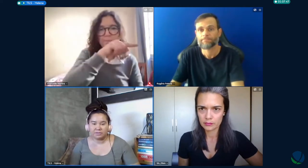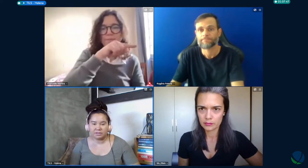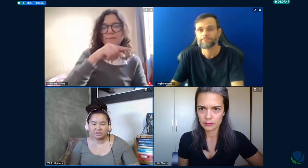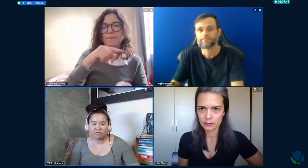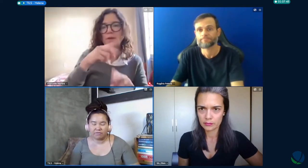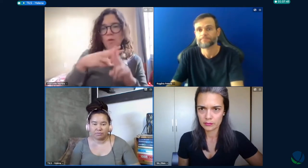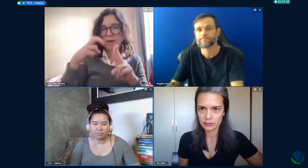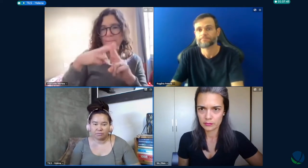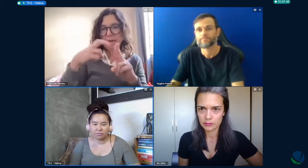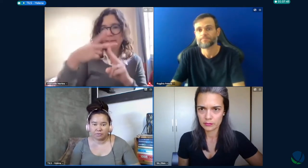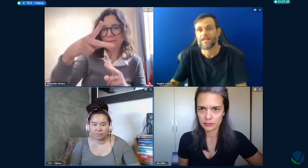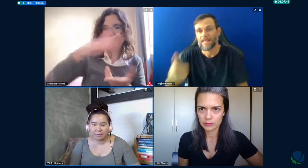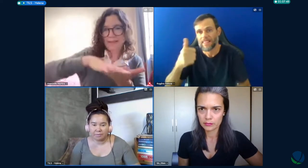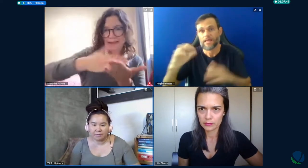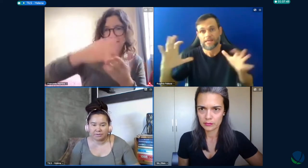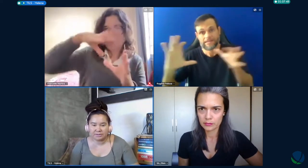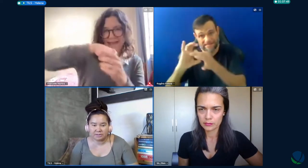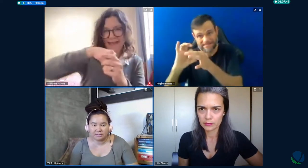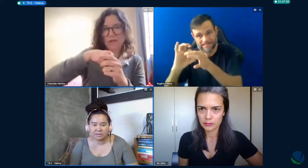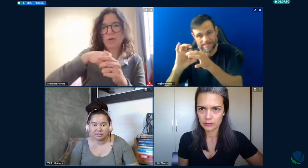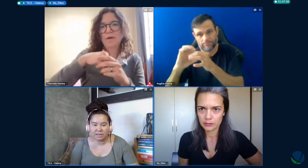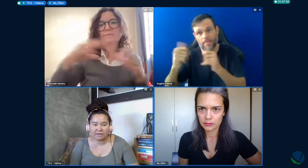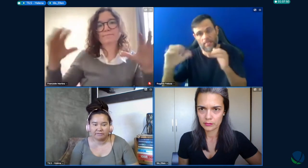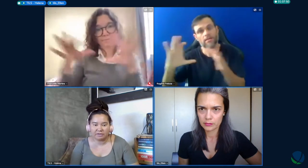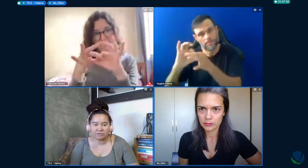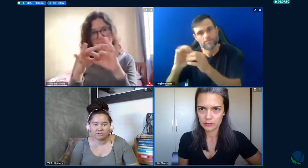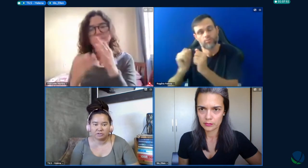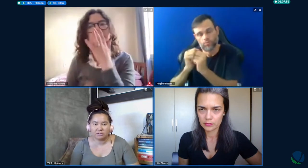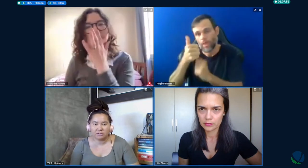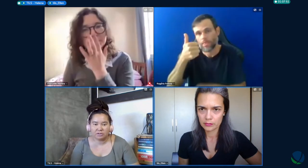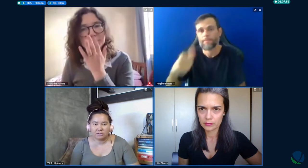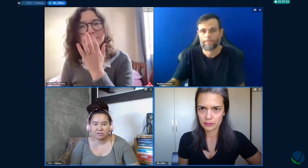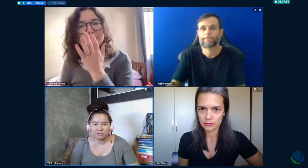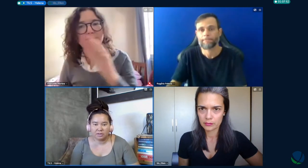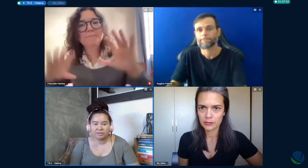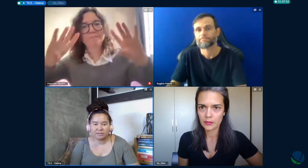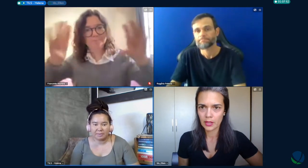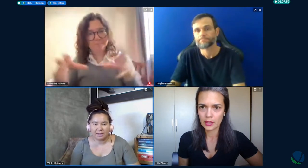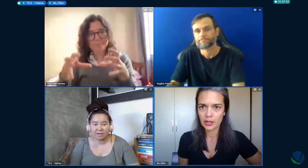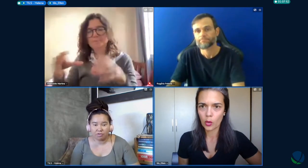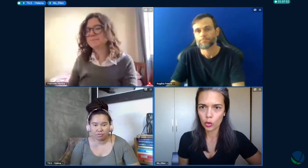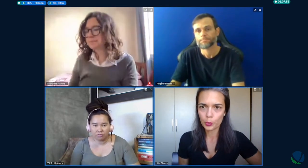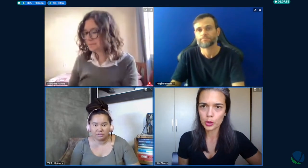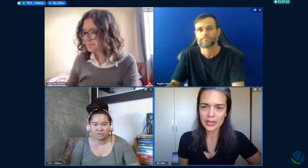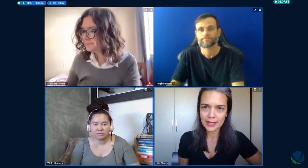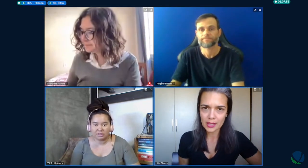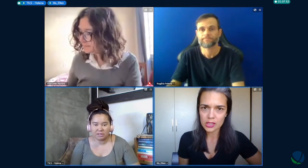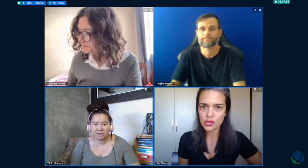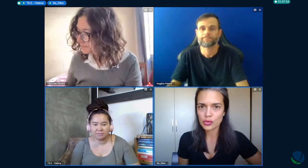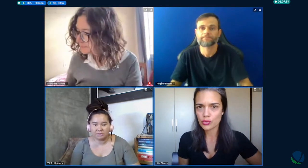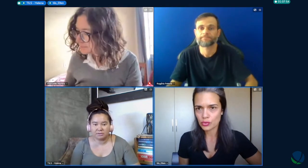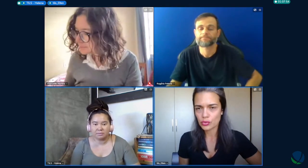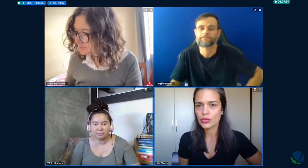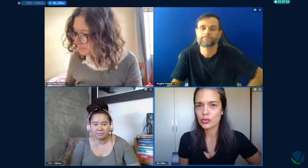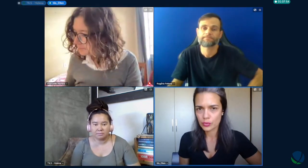para conseguir desenvolver uma proposta relevante. Não, tem que trabalhar então, junto.